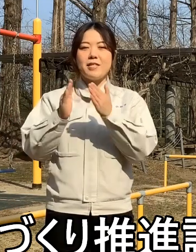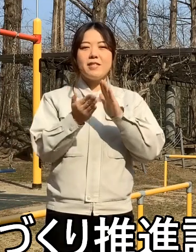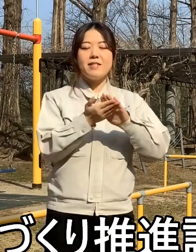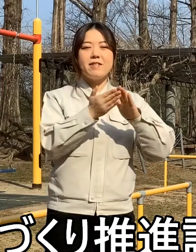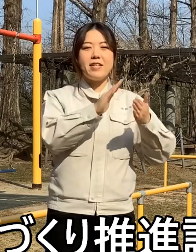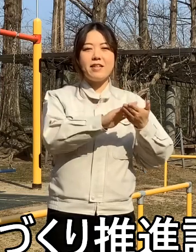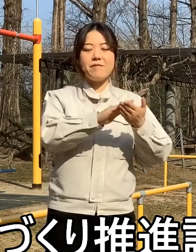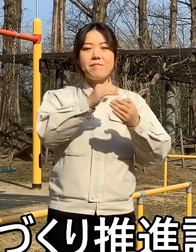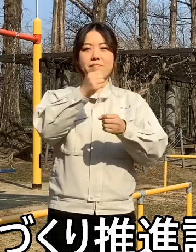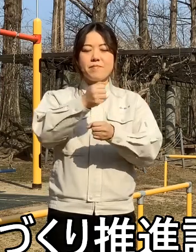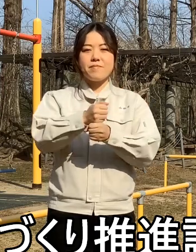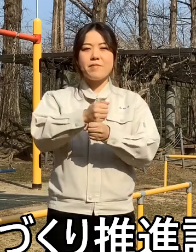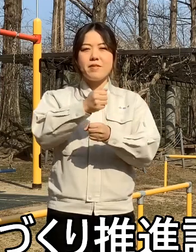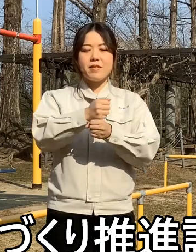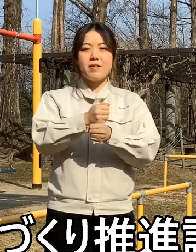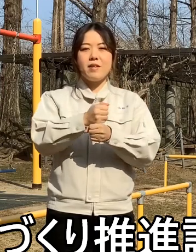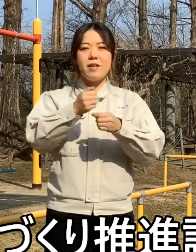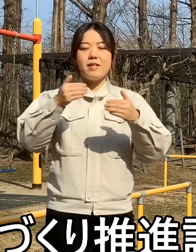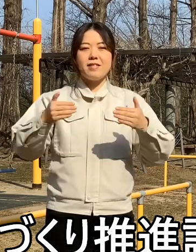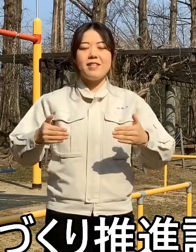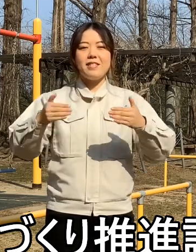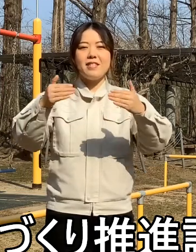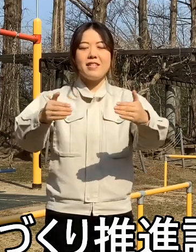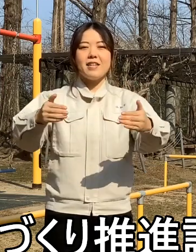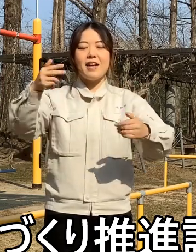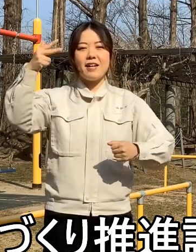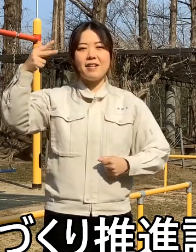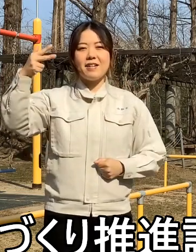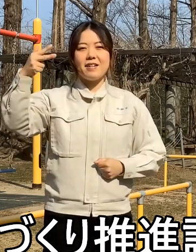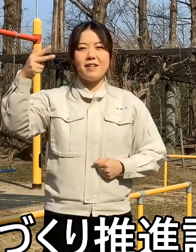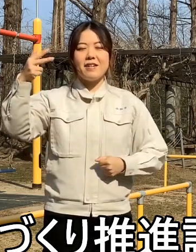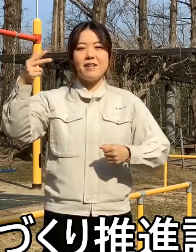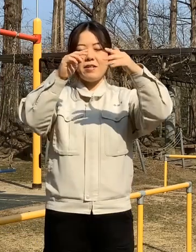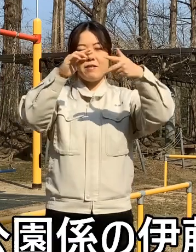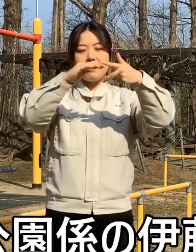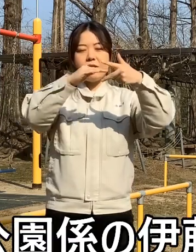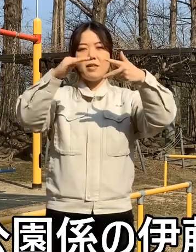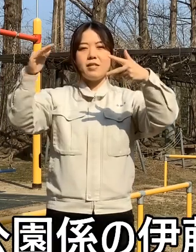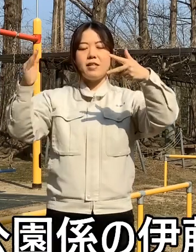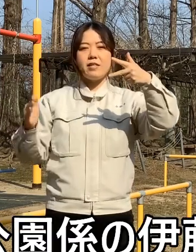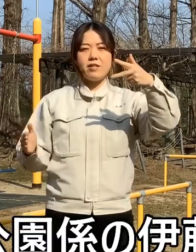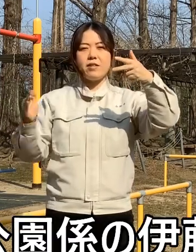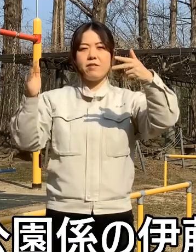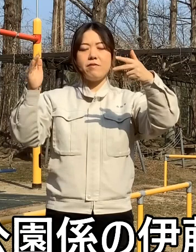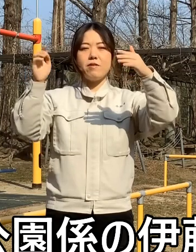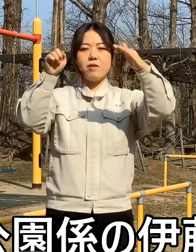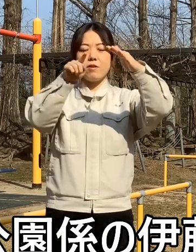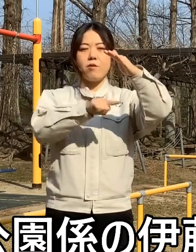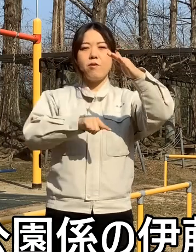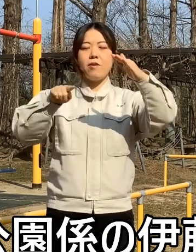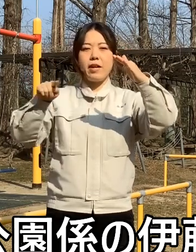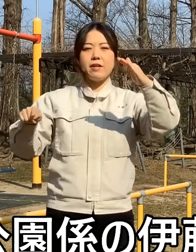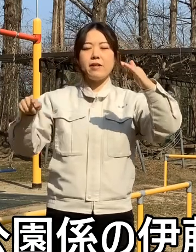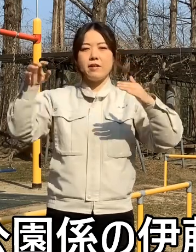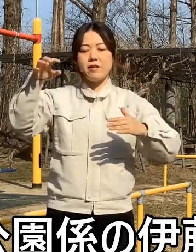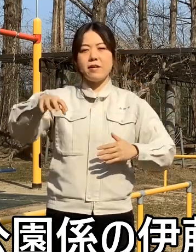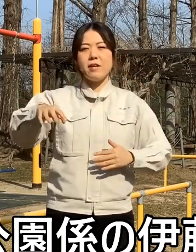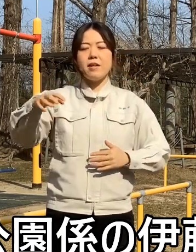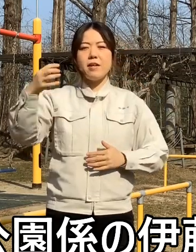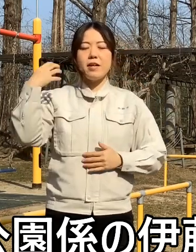まちづくり推進課施設公園